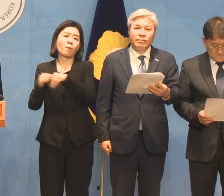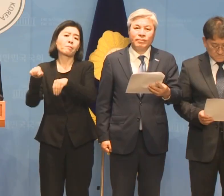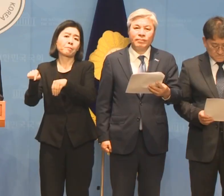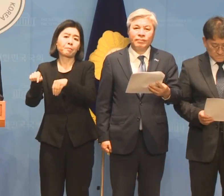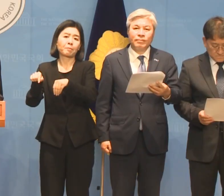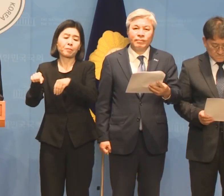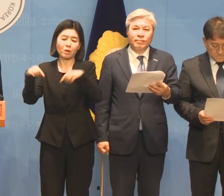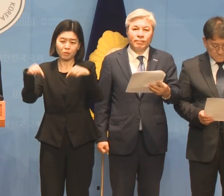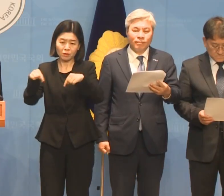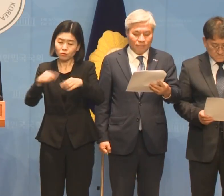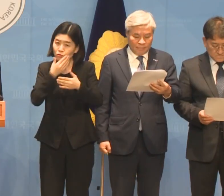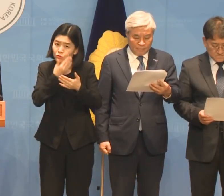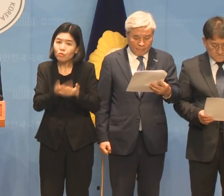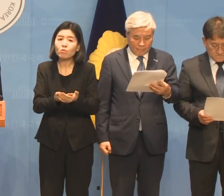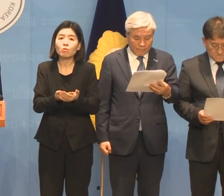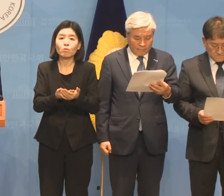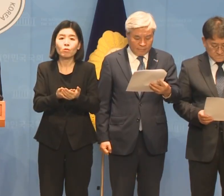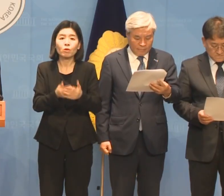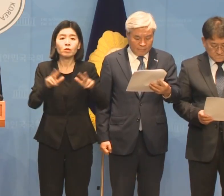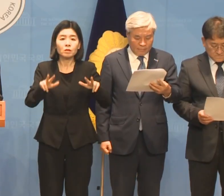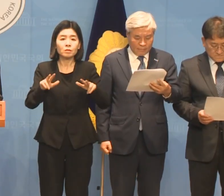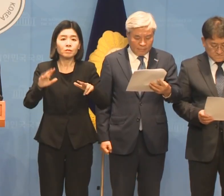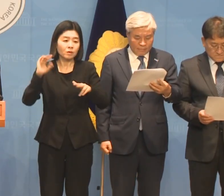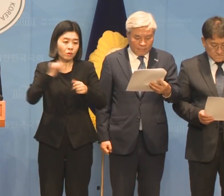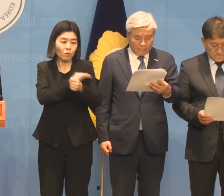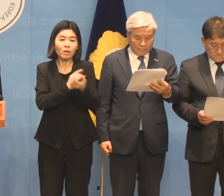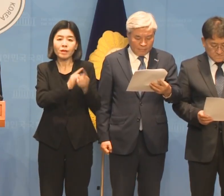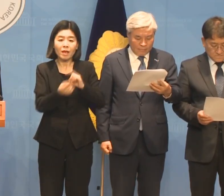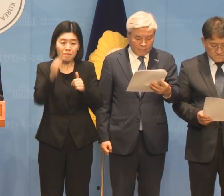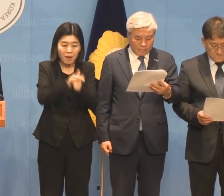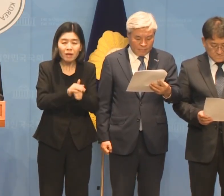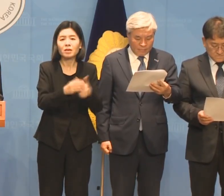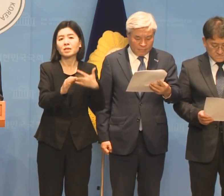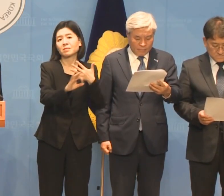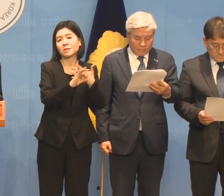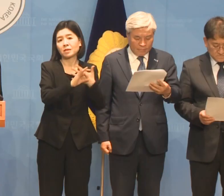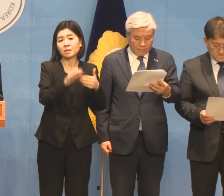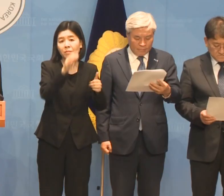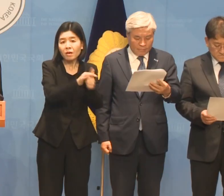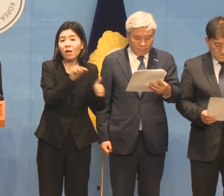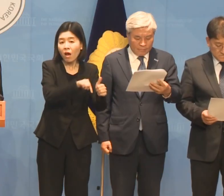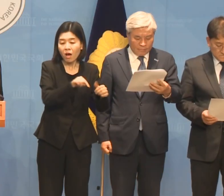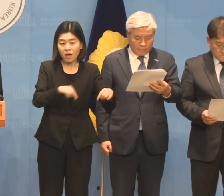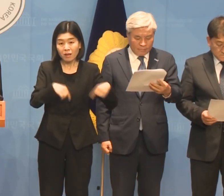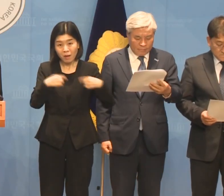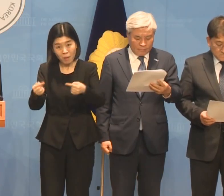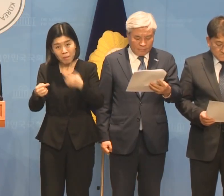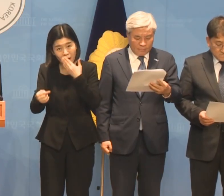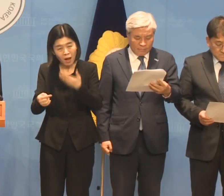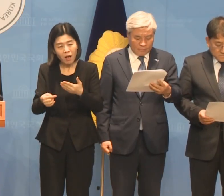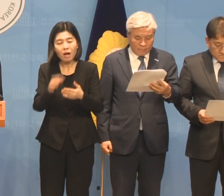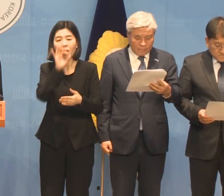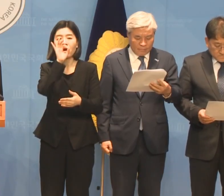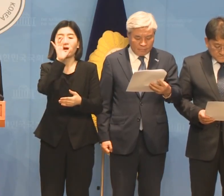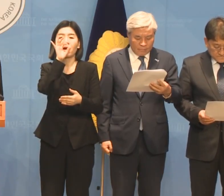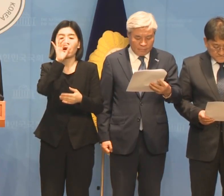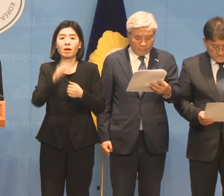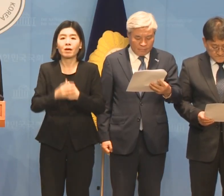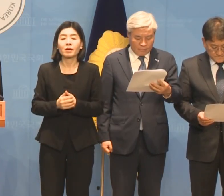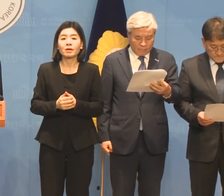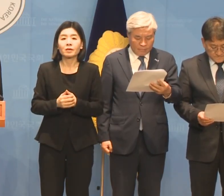없습니다. 한낱 권한대행이 할 수 있는 협상이 아닌 겁니다. 두 번째, 미국과 협상